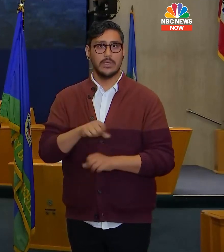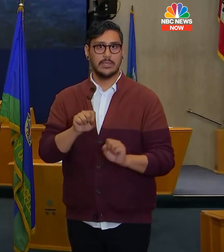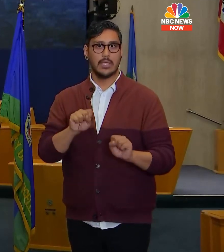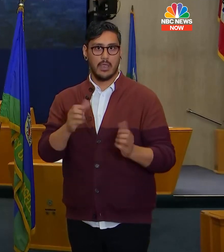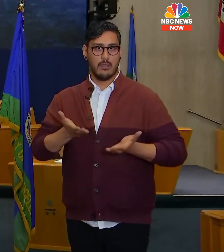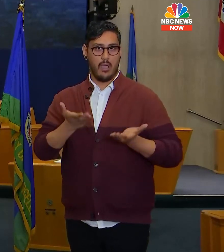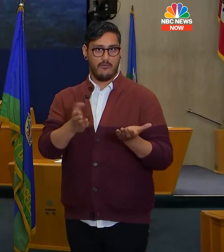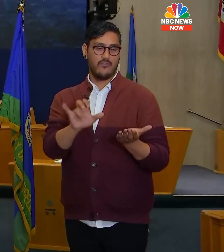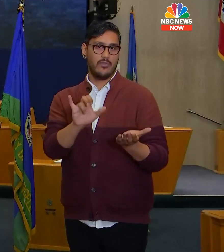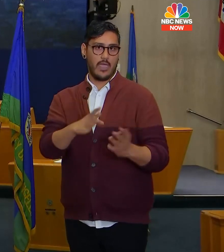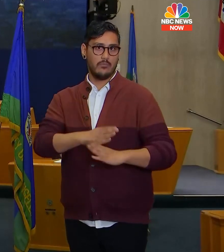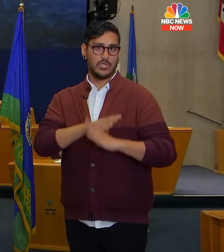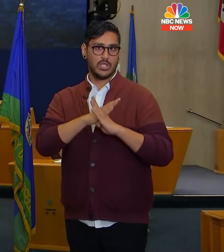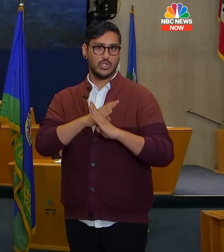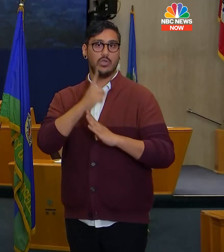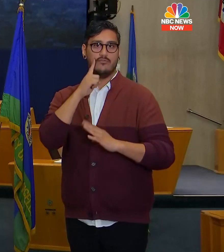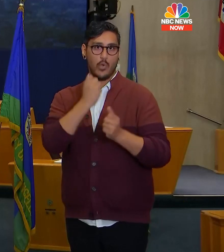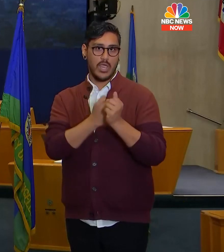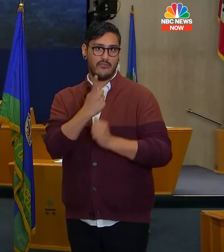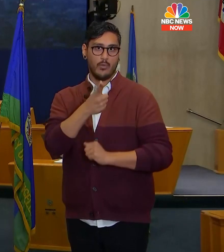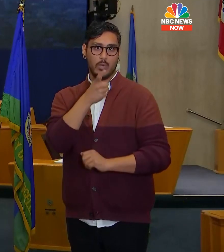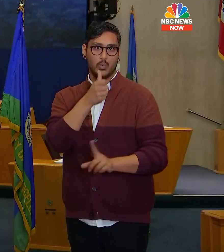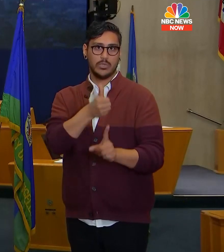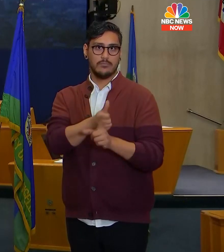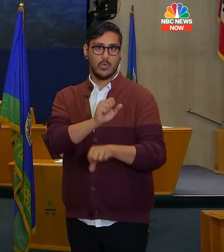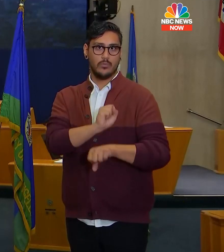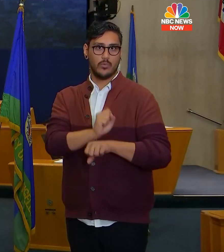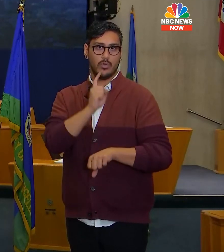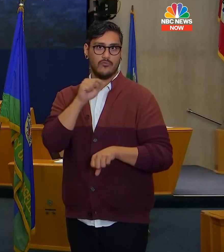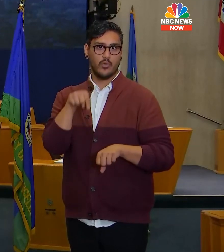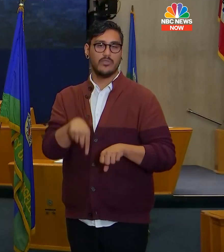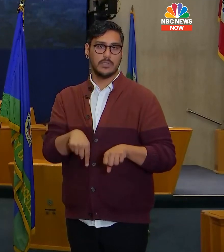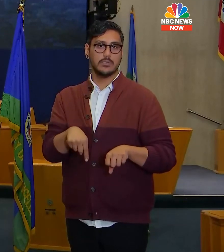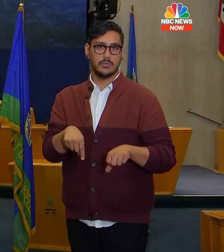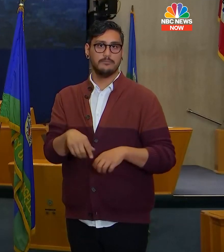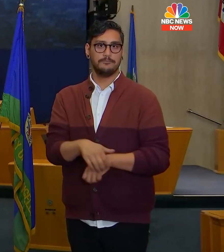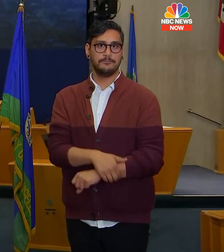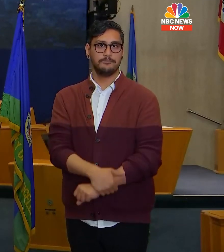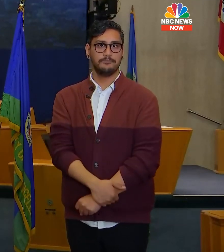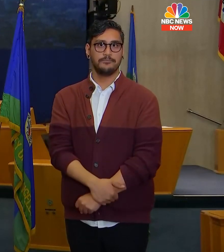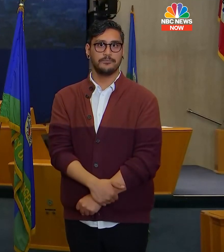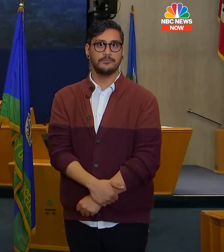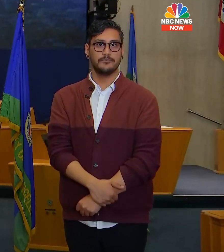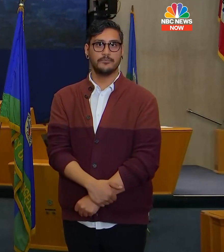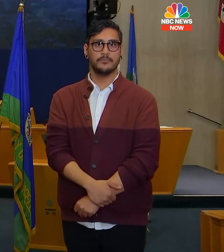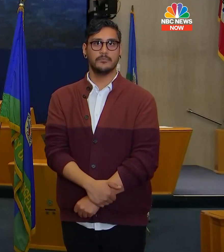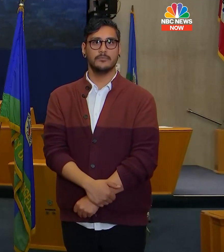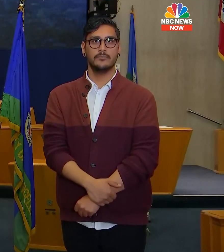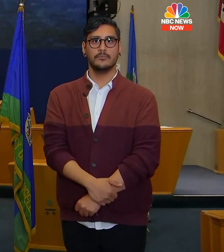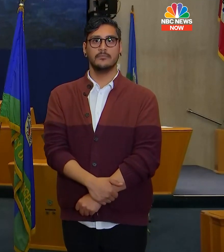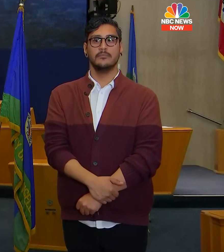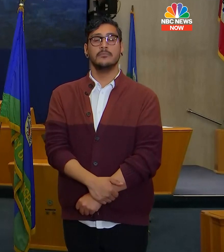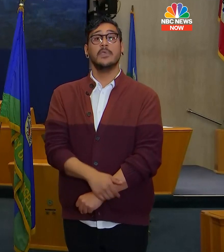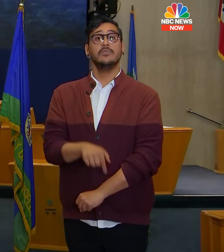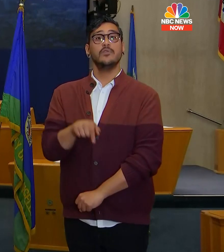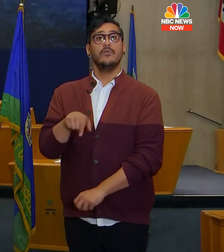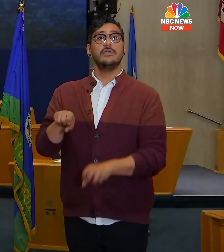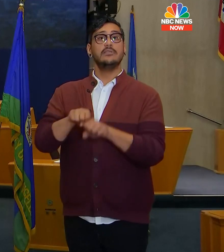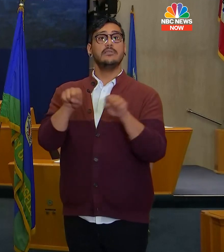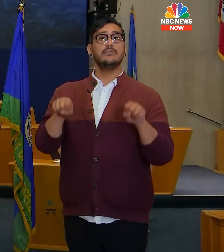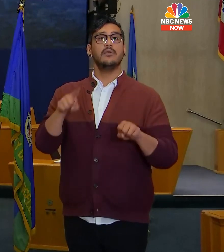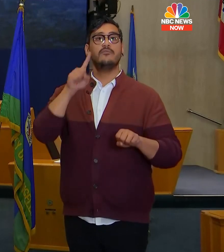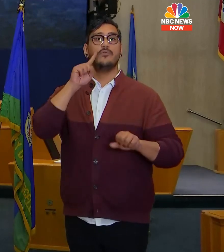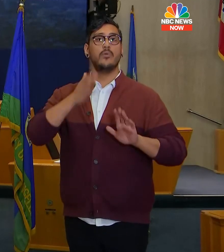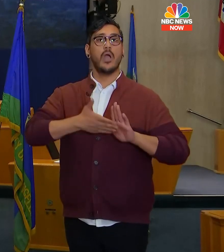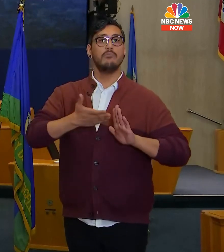de protección a todos los que están trabajando para esta causa. Entonces, ese sistema de